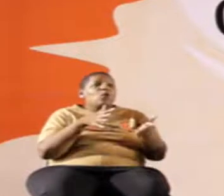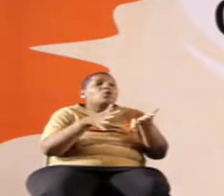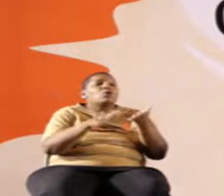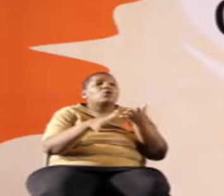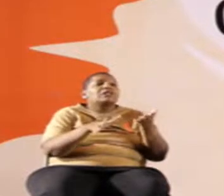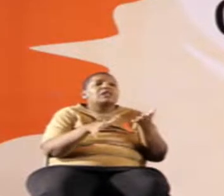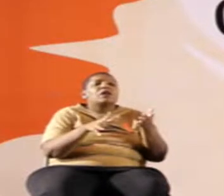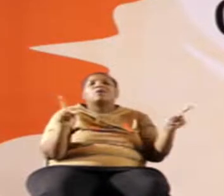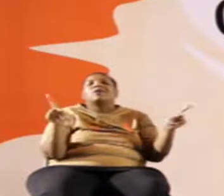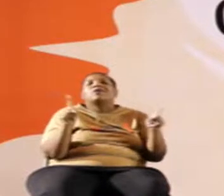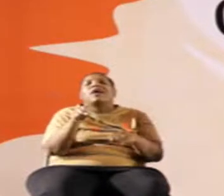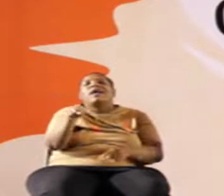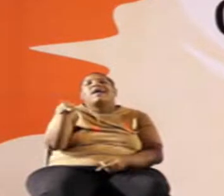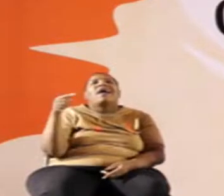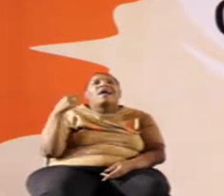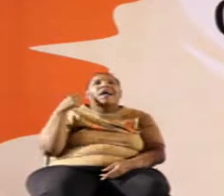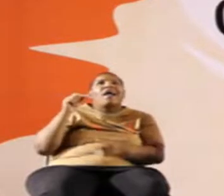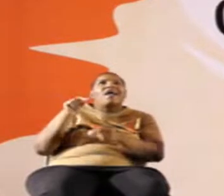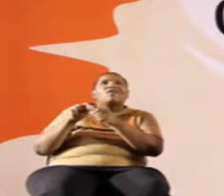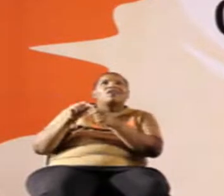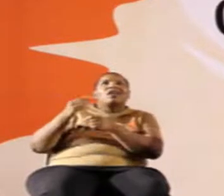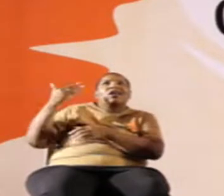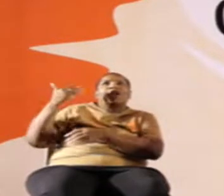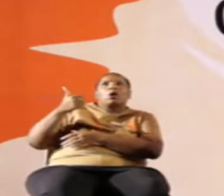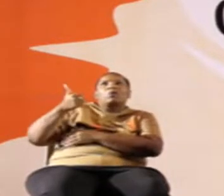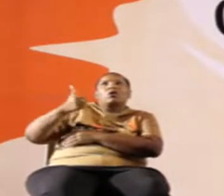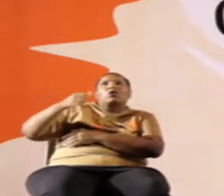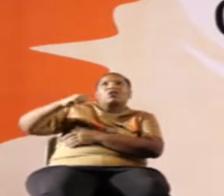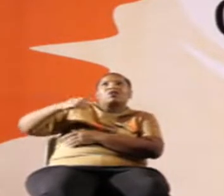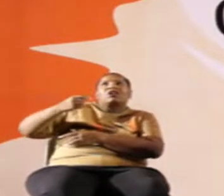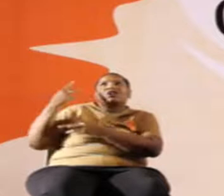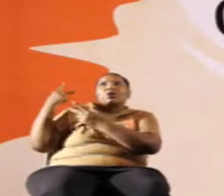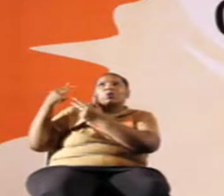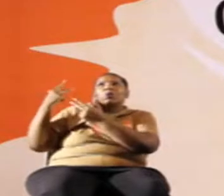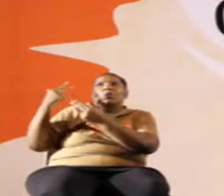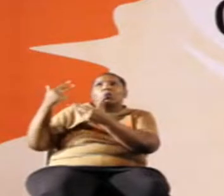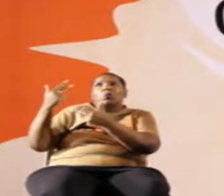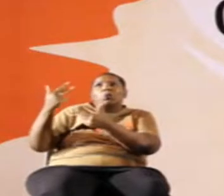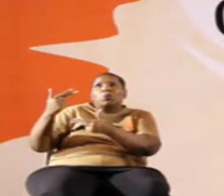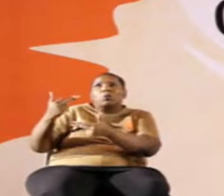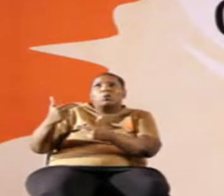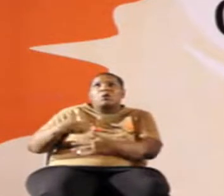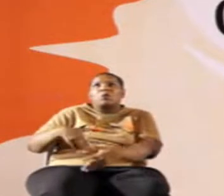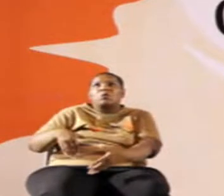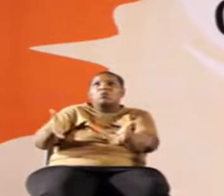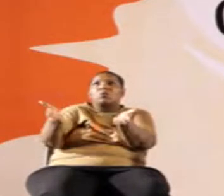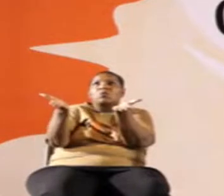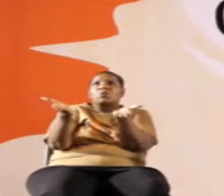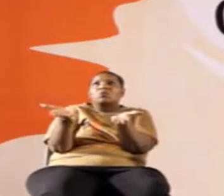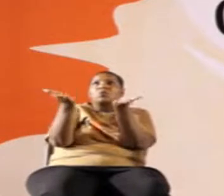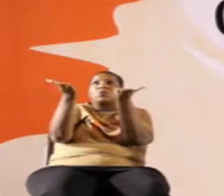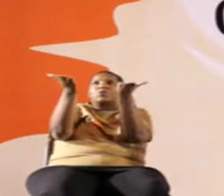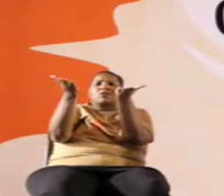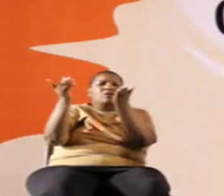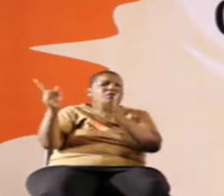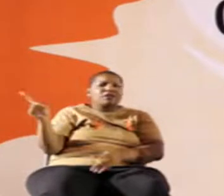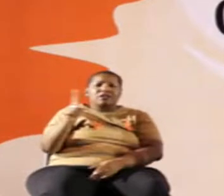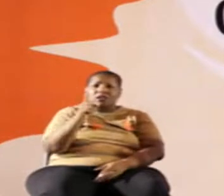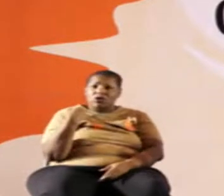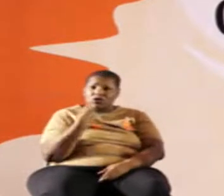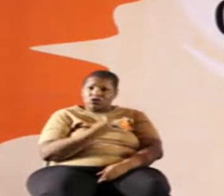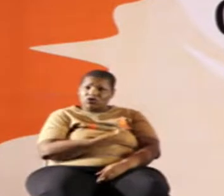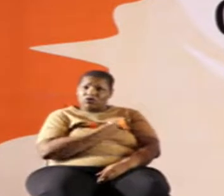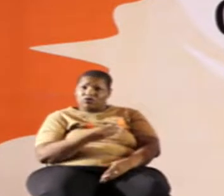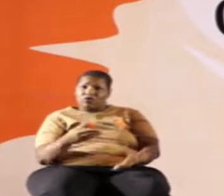não é aquilo que fizeram em 1900 antigamente e tem que ser tratado no altar. O samba é o que a gente vive